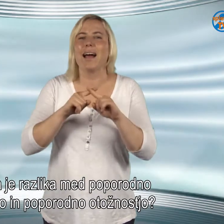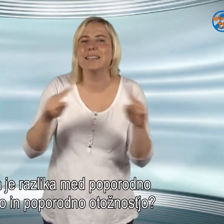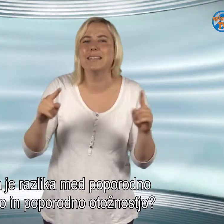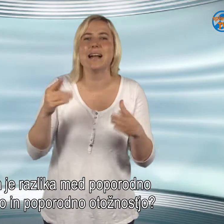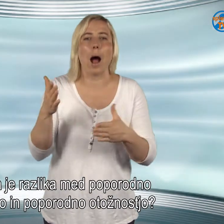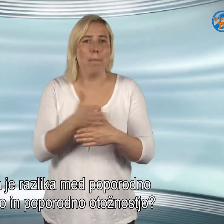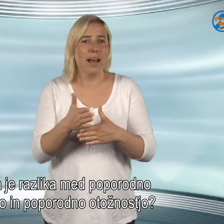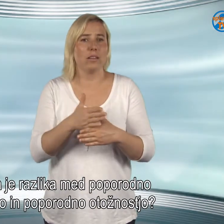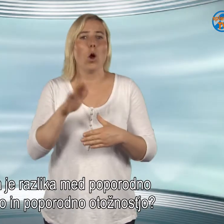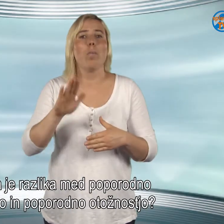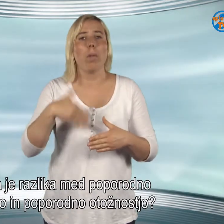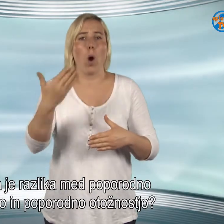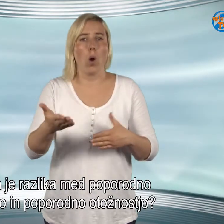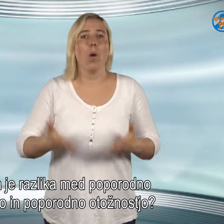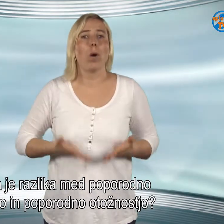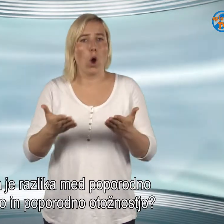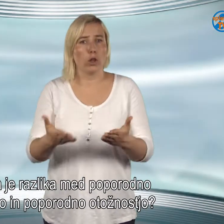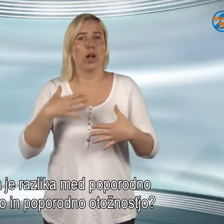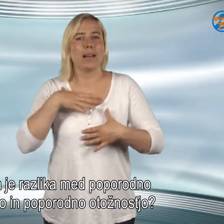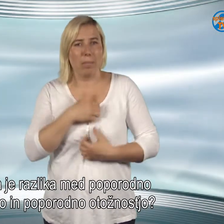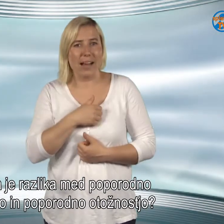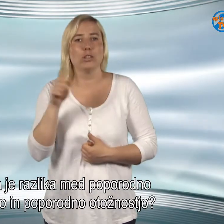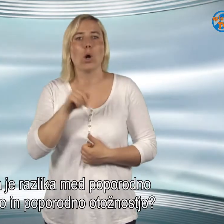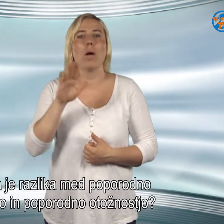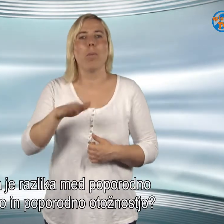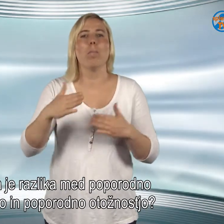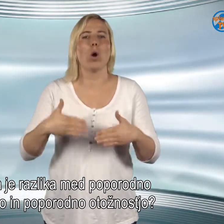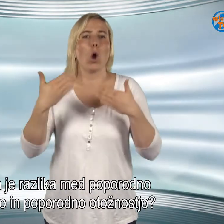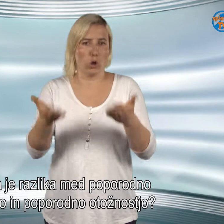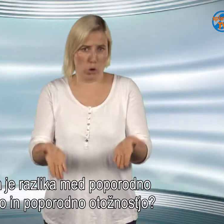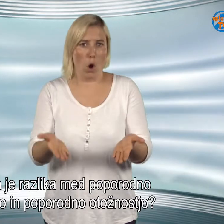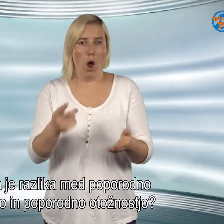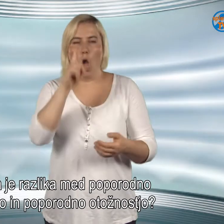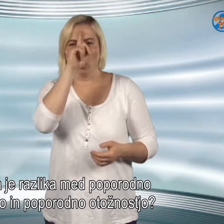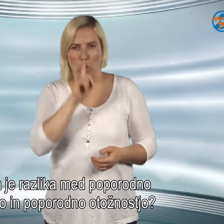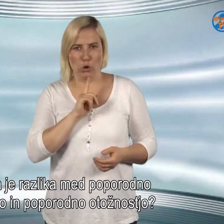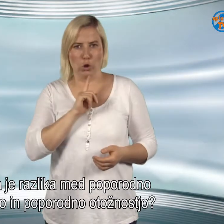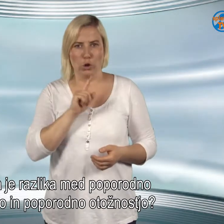Kakšna je razlika med poporodno depresijo in poporodno otožnostjo?